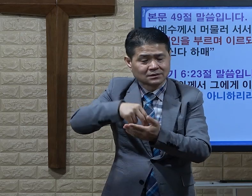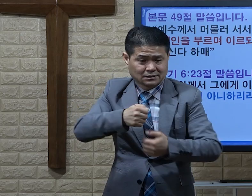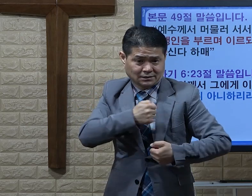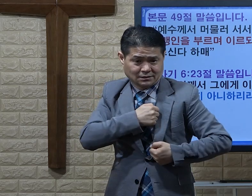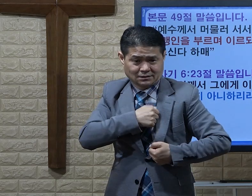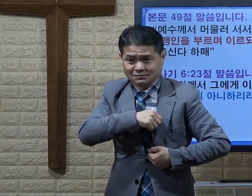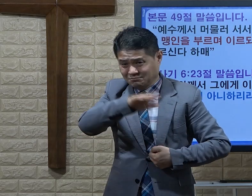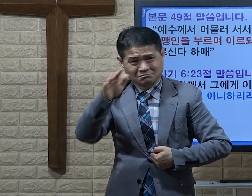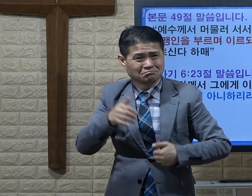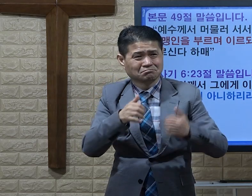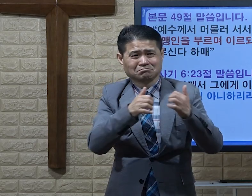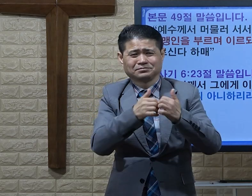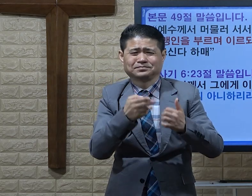이 한국 군대가